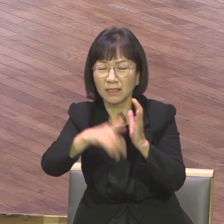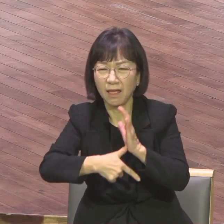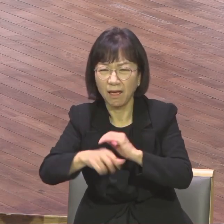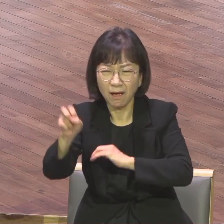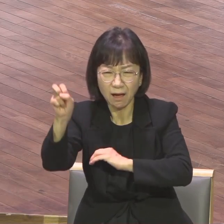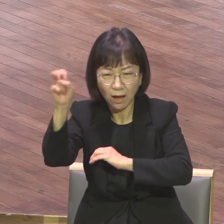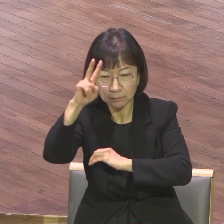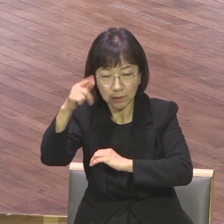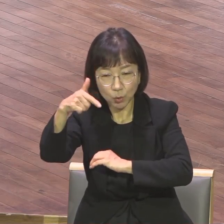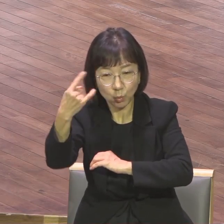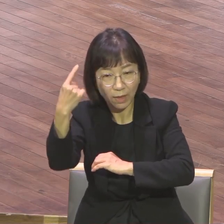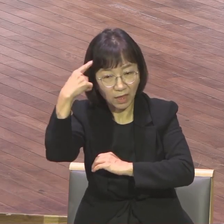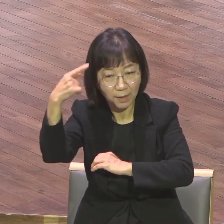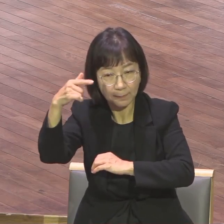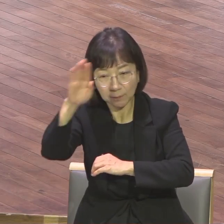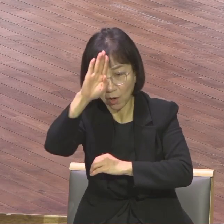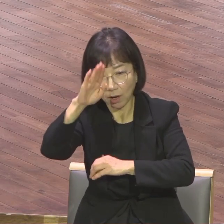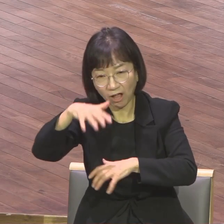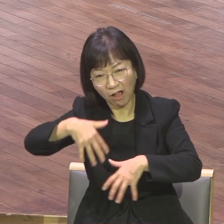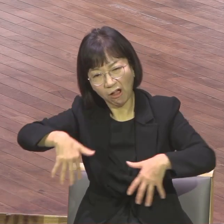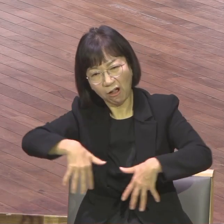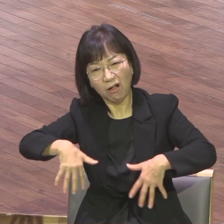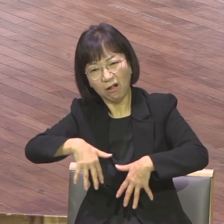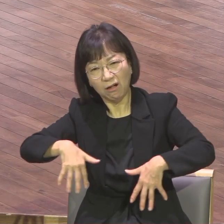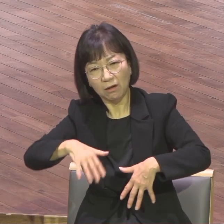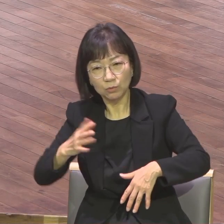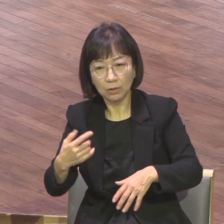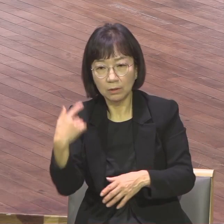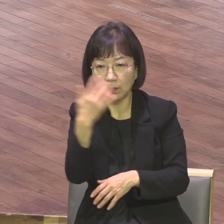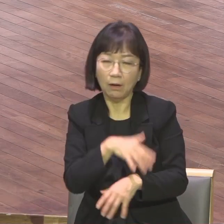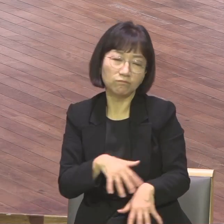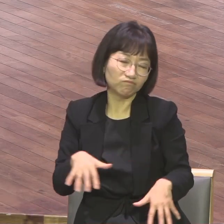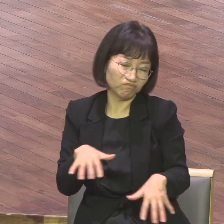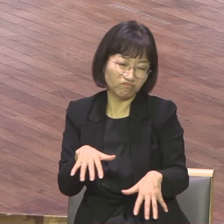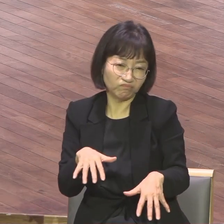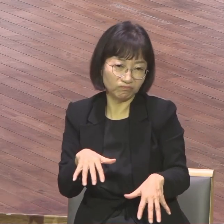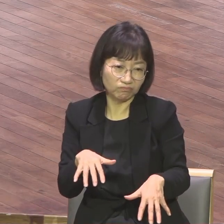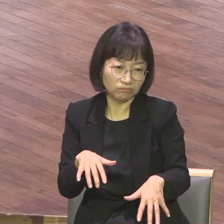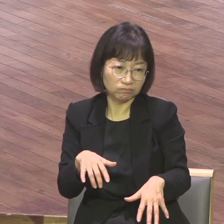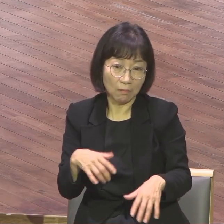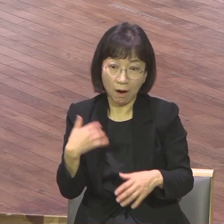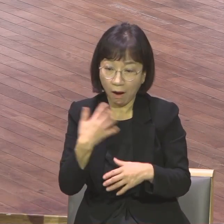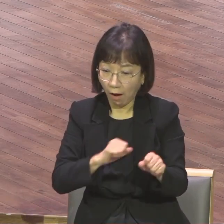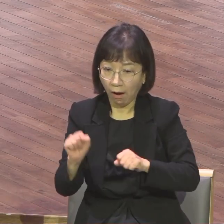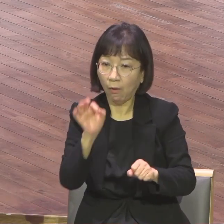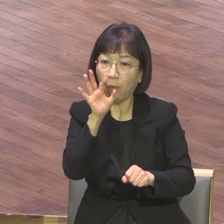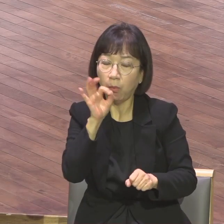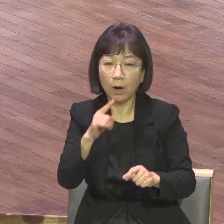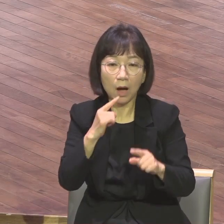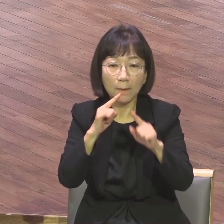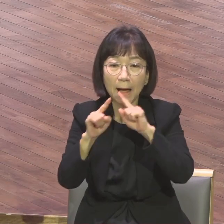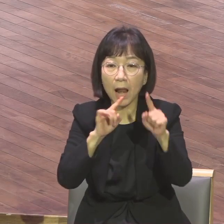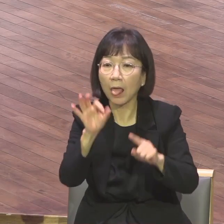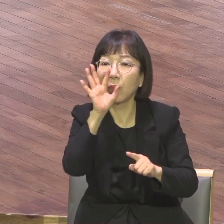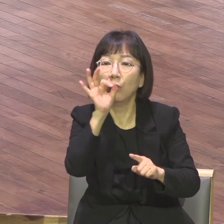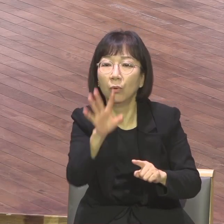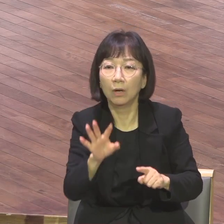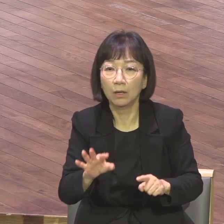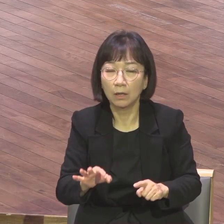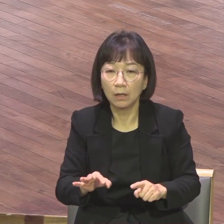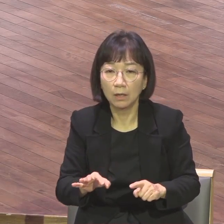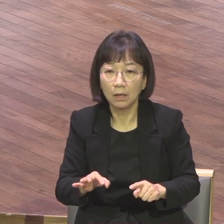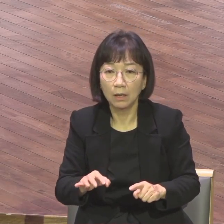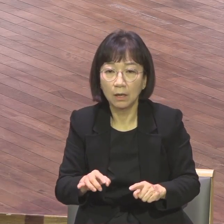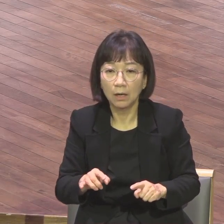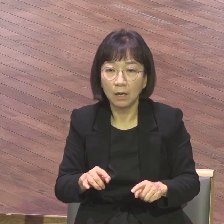못한 뇌성마비가 왔어요. 뇌성마비가 와 전신이 마비가 되고 언어 능력을 상실해 버렸어요. 그